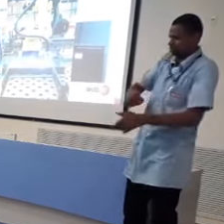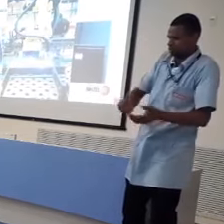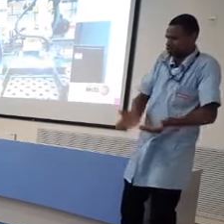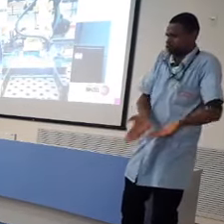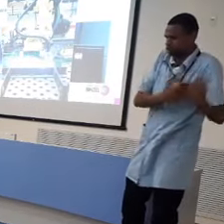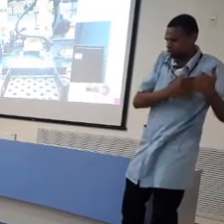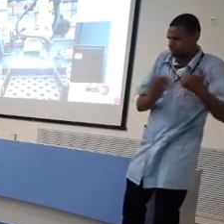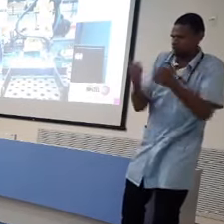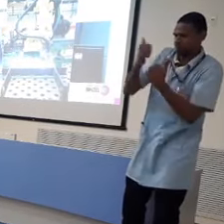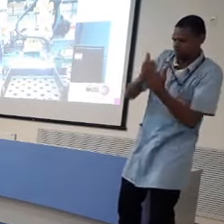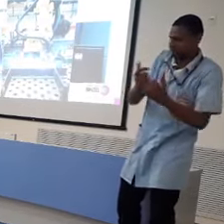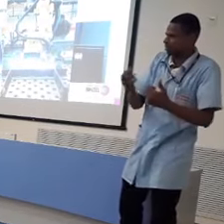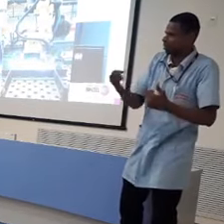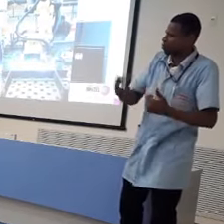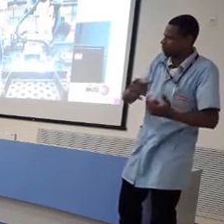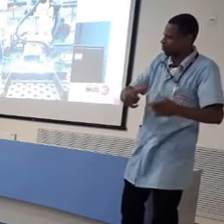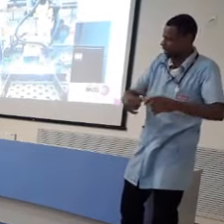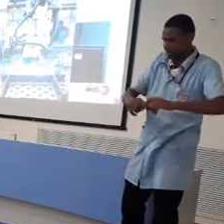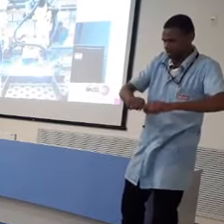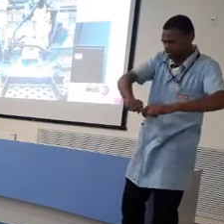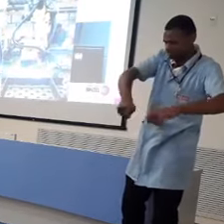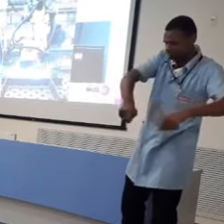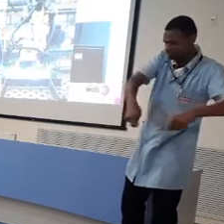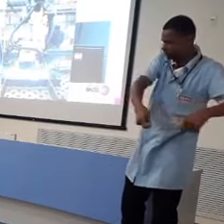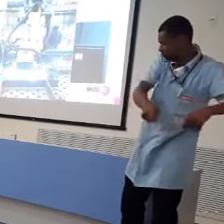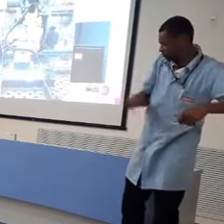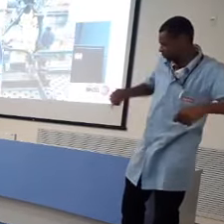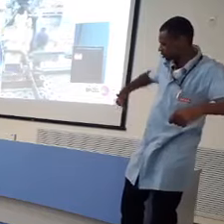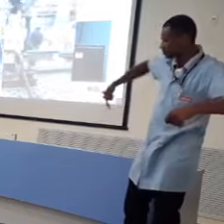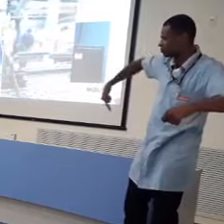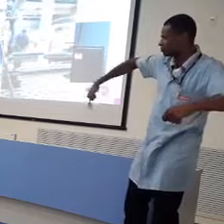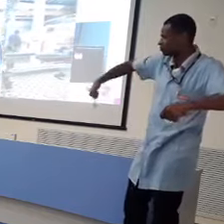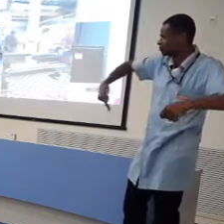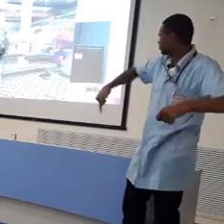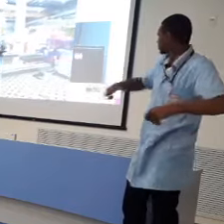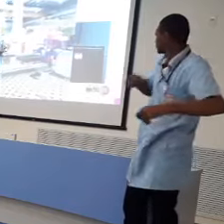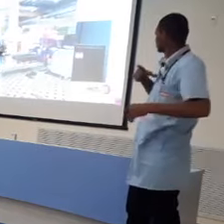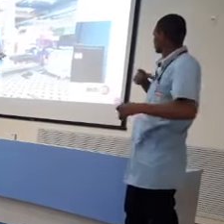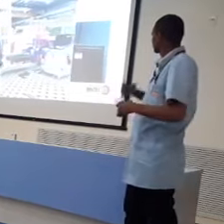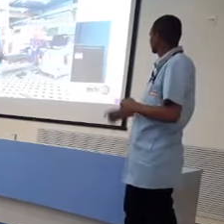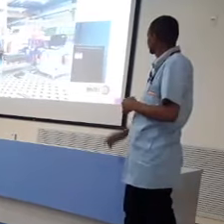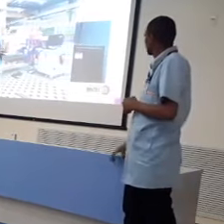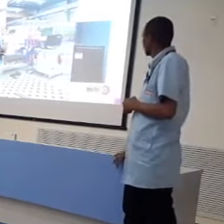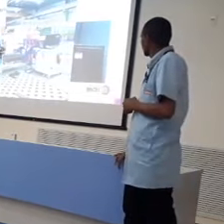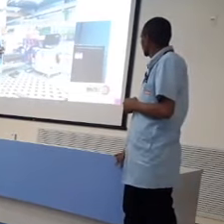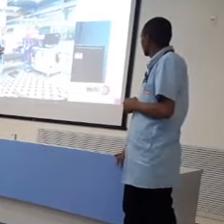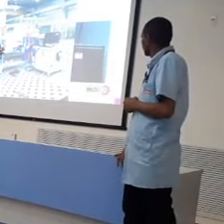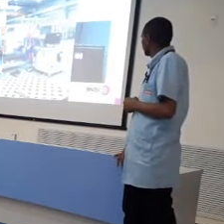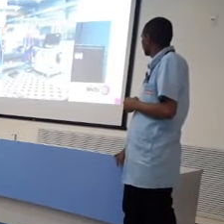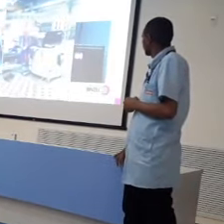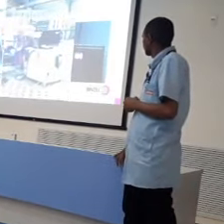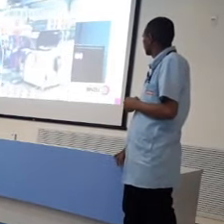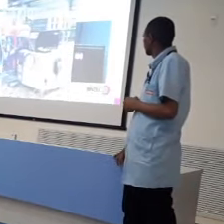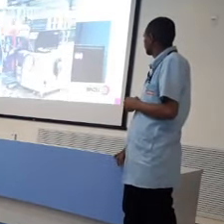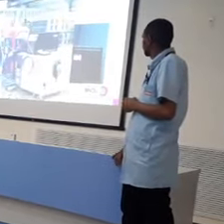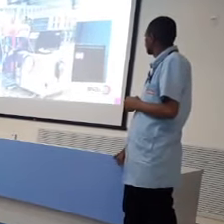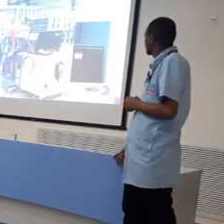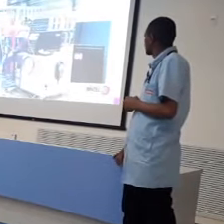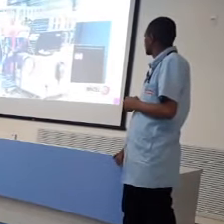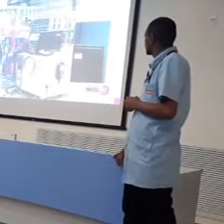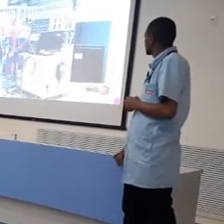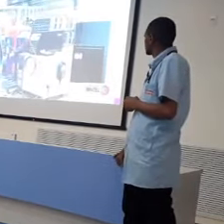Vai parar esperando o próximo movimento. Por quê? Porque também não pode virar sozinho, porque senão pode pegar